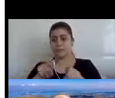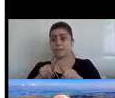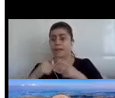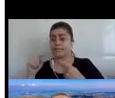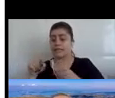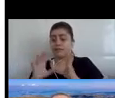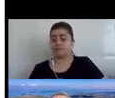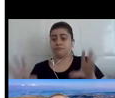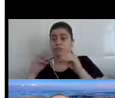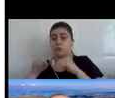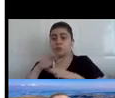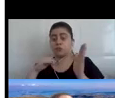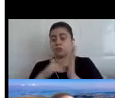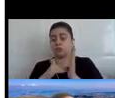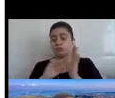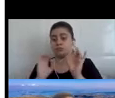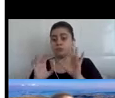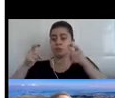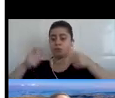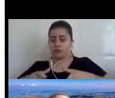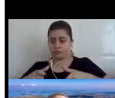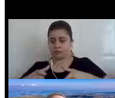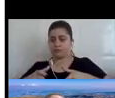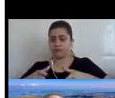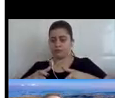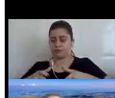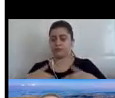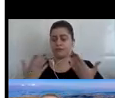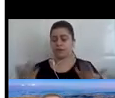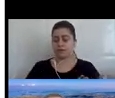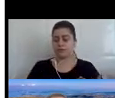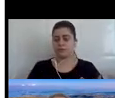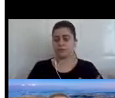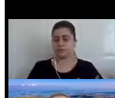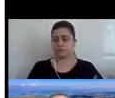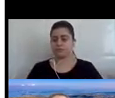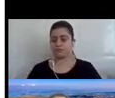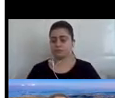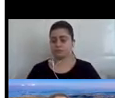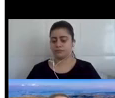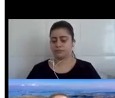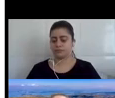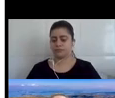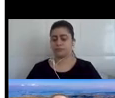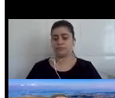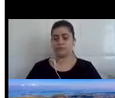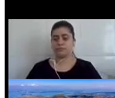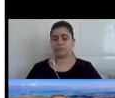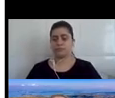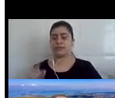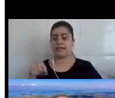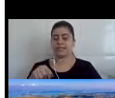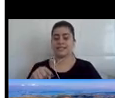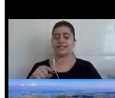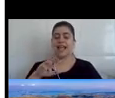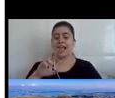locais, que são interdependentes. Então, essa realidade desses arranjos socioespaciais, dessas redes,